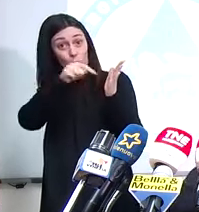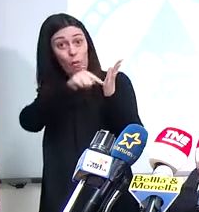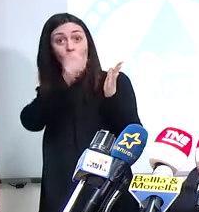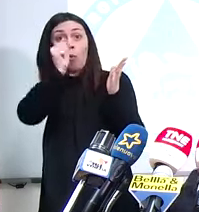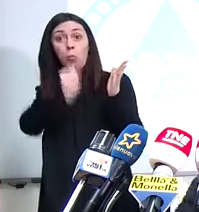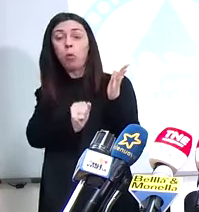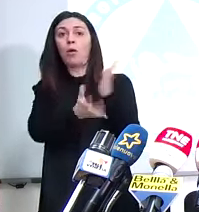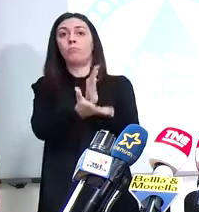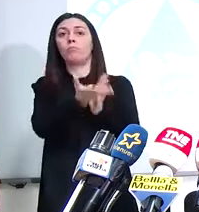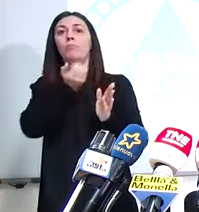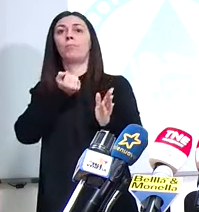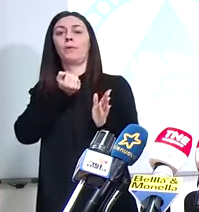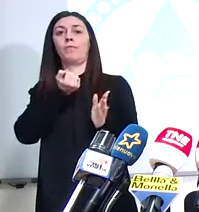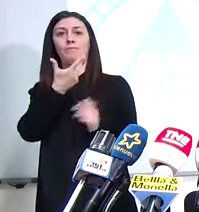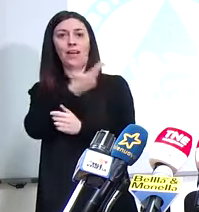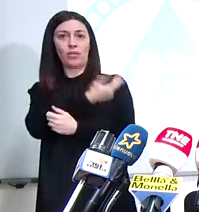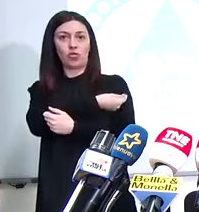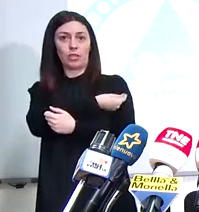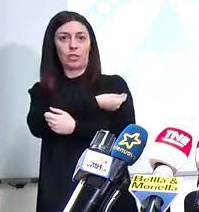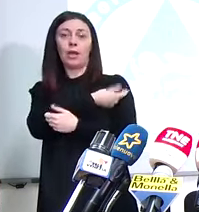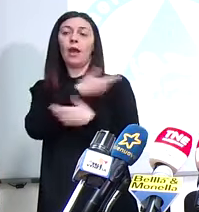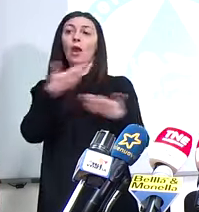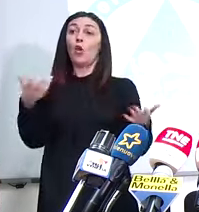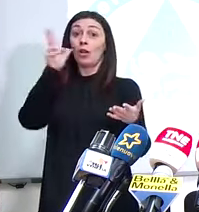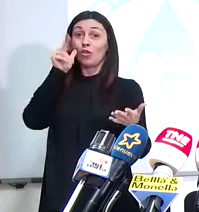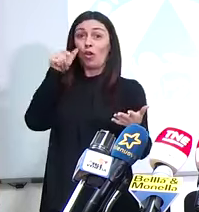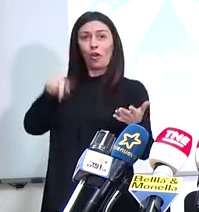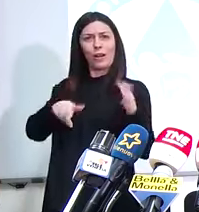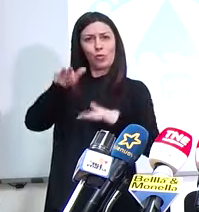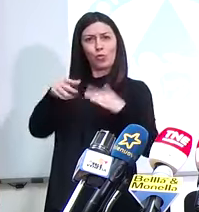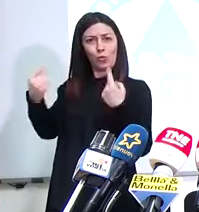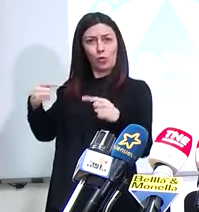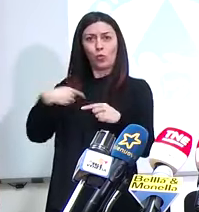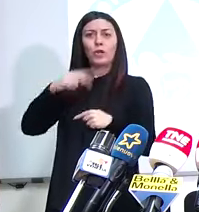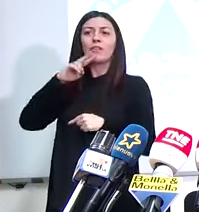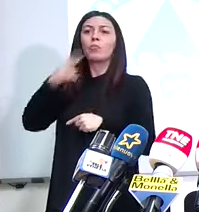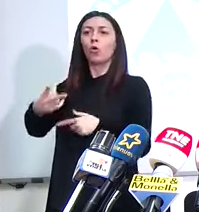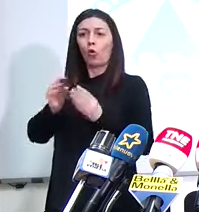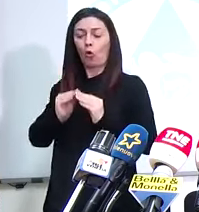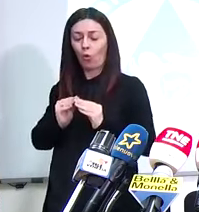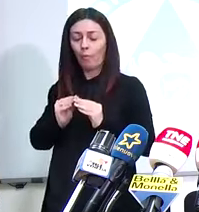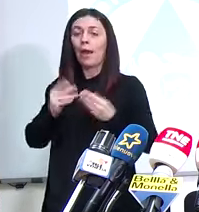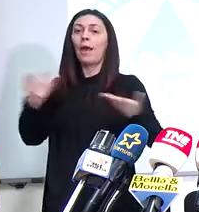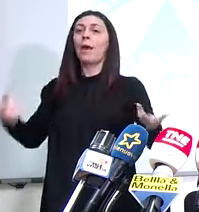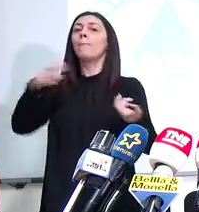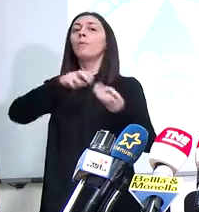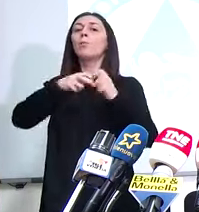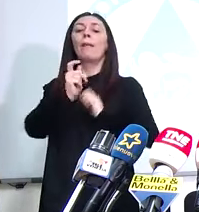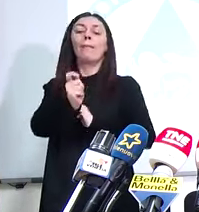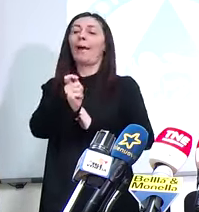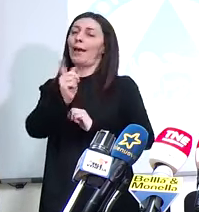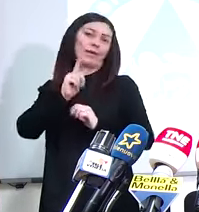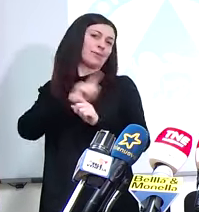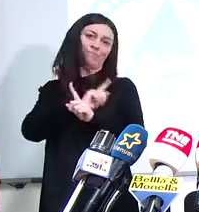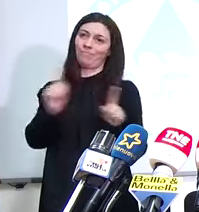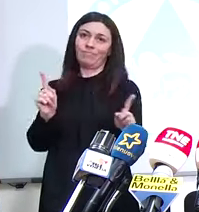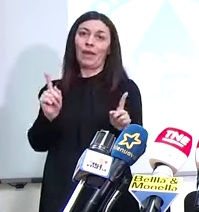quindi qual è la risposta che abbiamo la signora che programma non è pagarsi il vaccino ma il problema è avere il vaccino